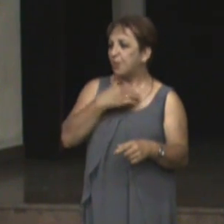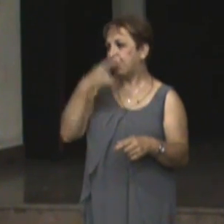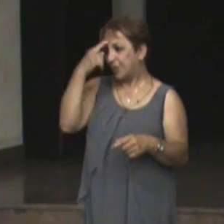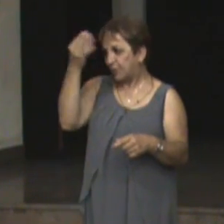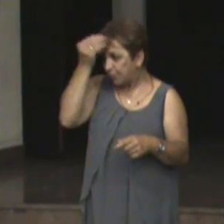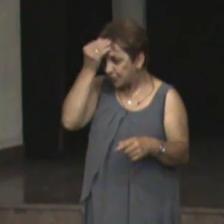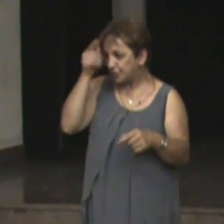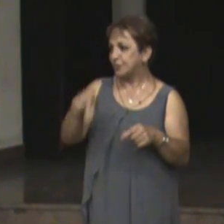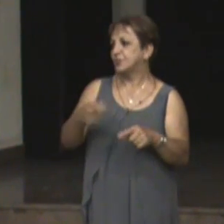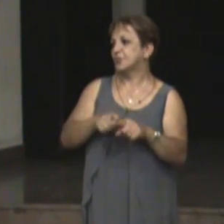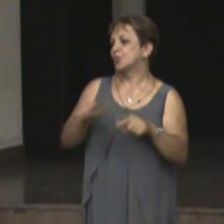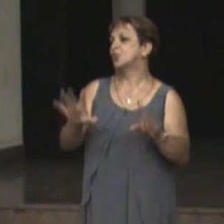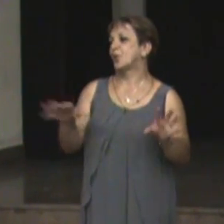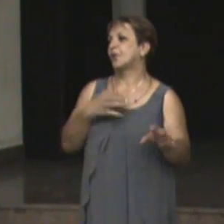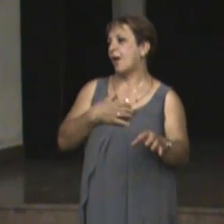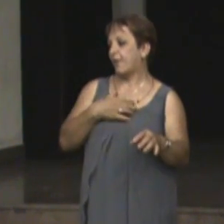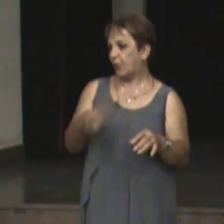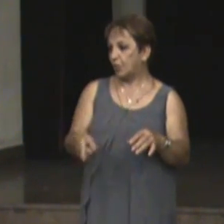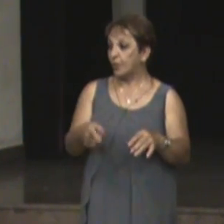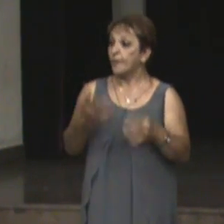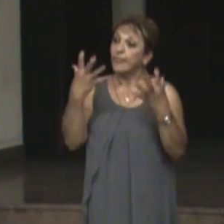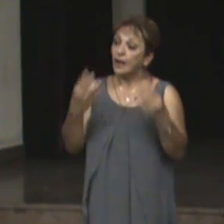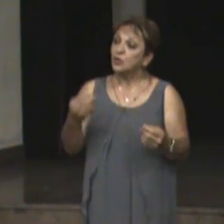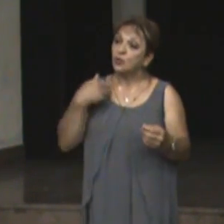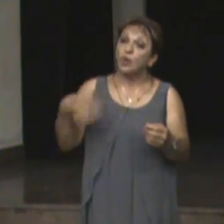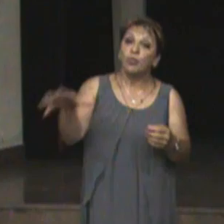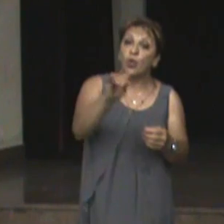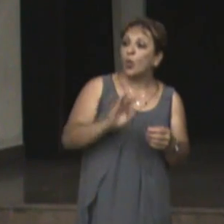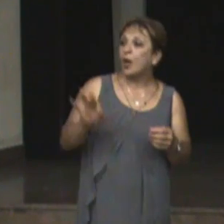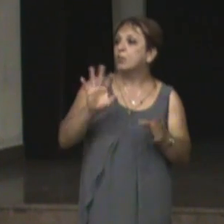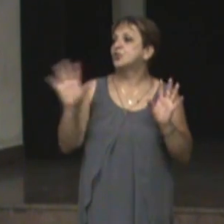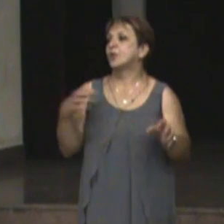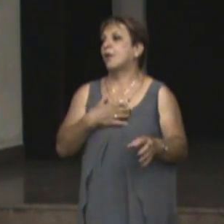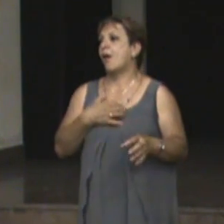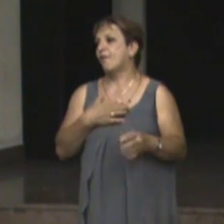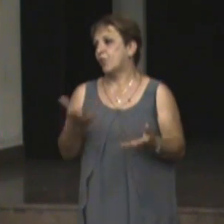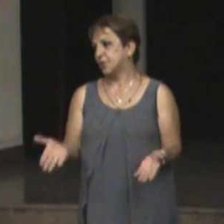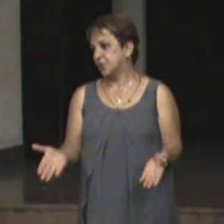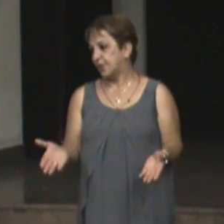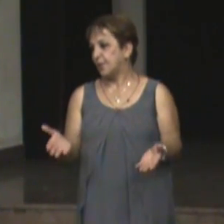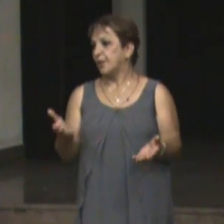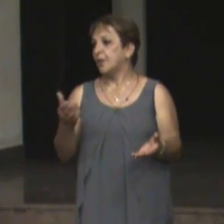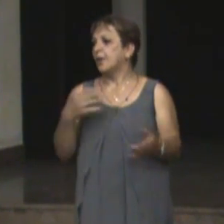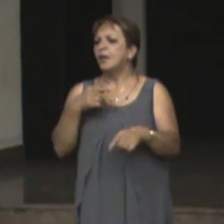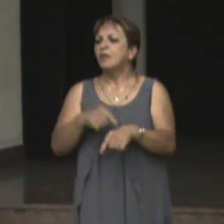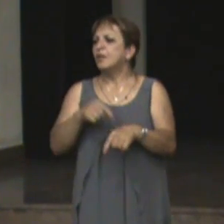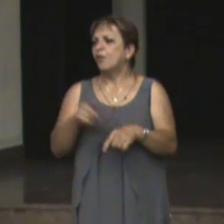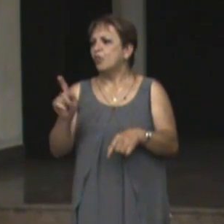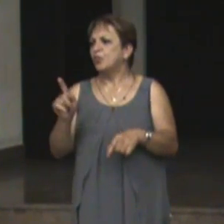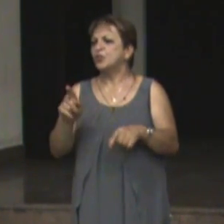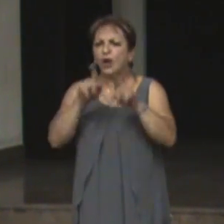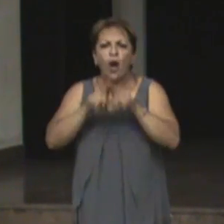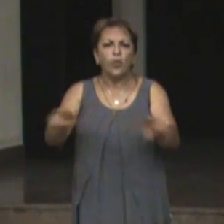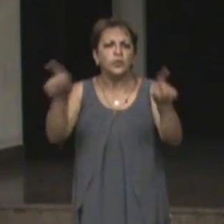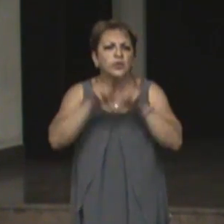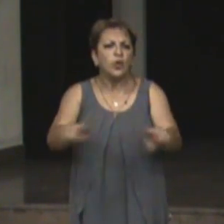լինի։ Եվ այսօր յուրաքանչյուրիս համար կարևոր խնդիր է, թվում է, թե ինչ խնդիր կա, ամեն տեղ քարոզվում